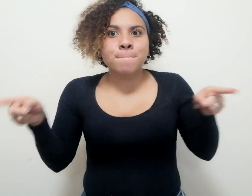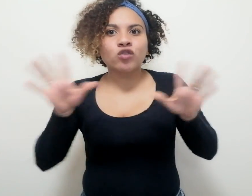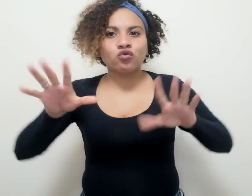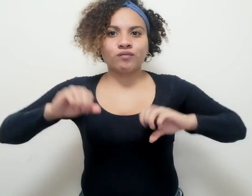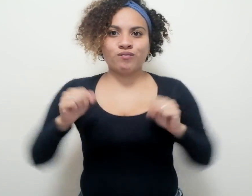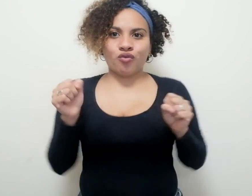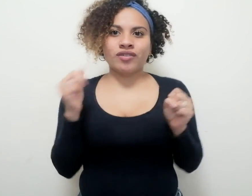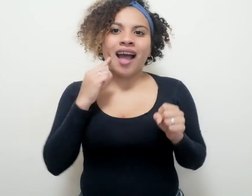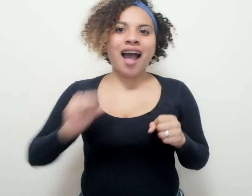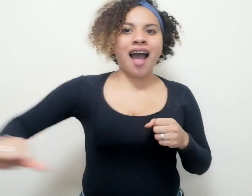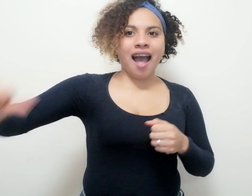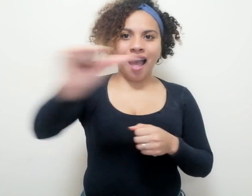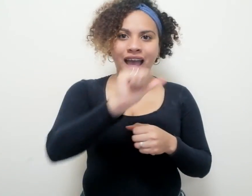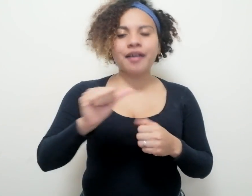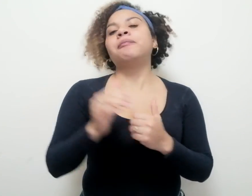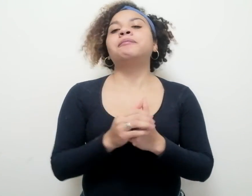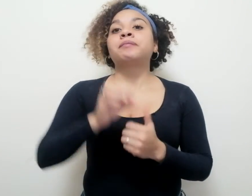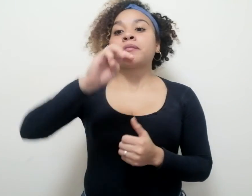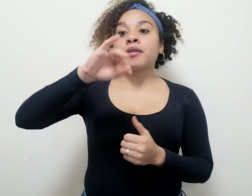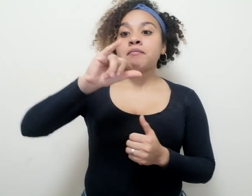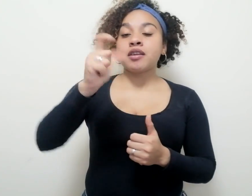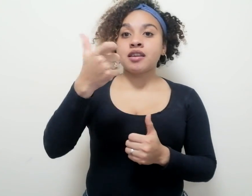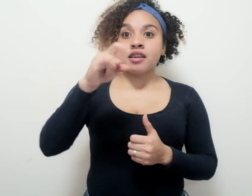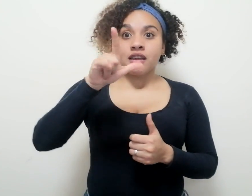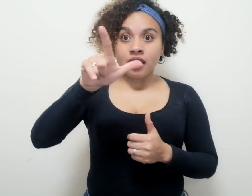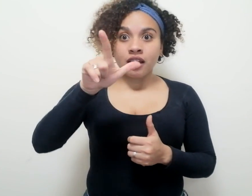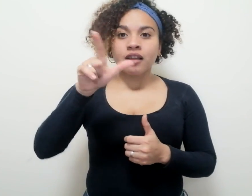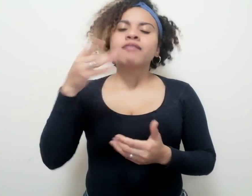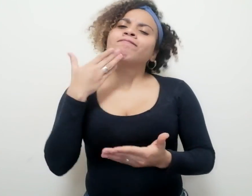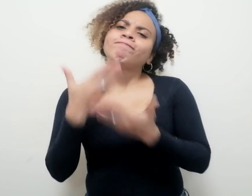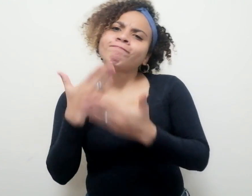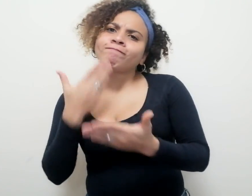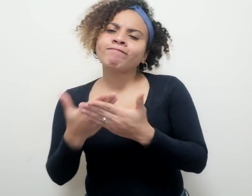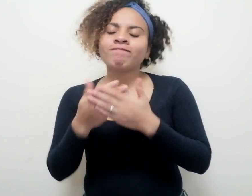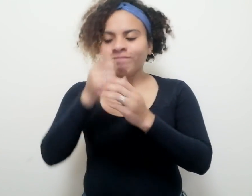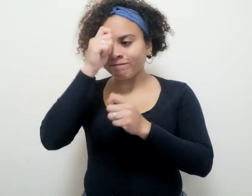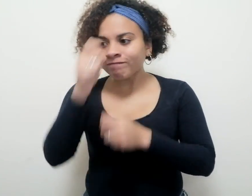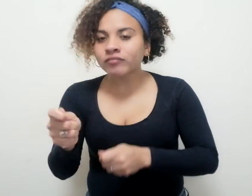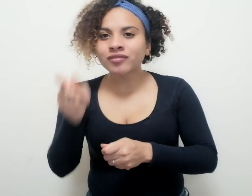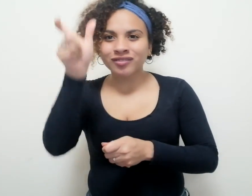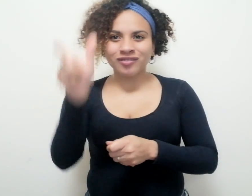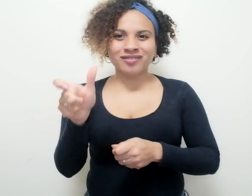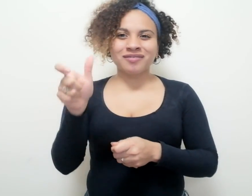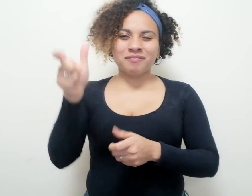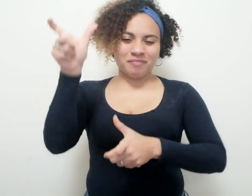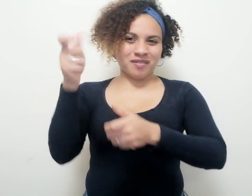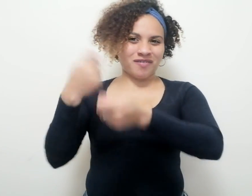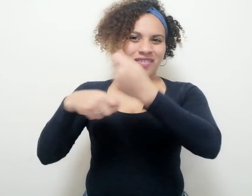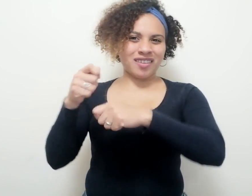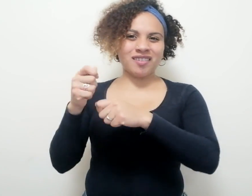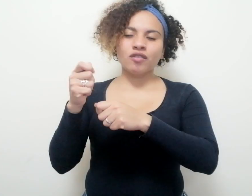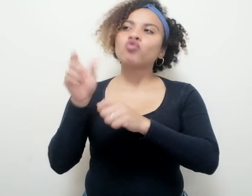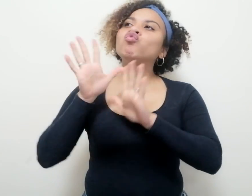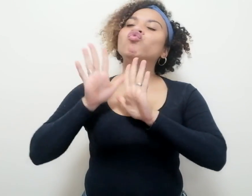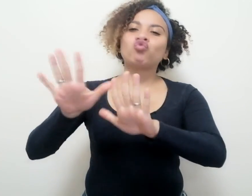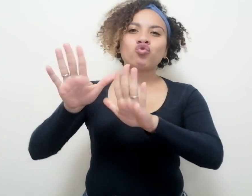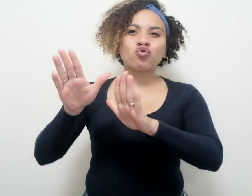bogotanas. Miguel Manrique, en agradecido homenaje a un proveedor constante de sus